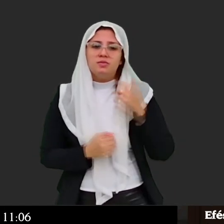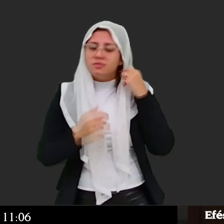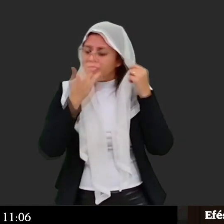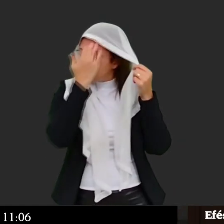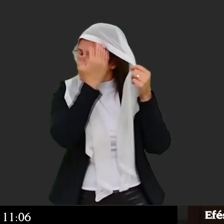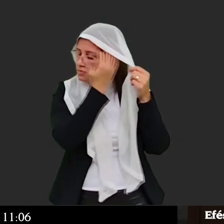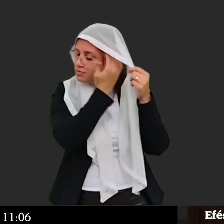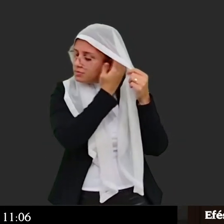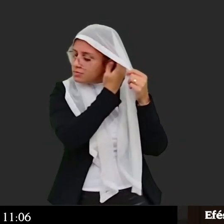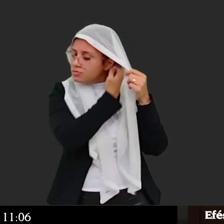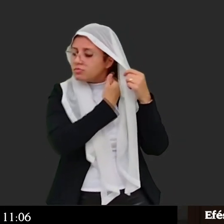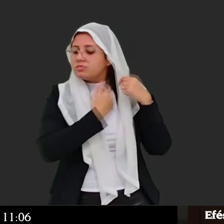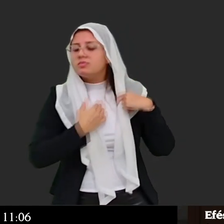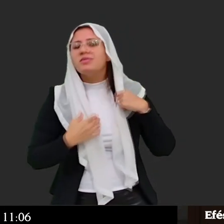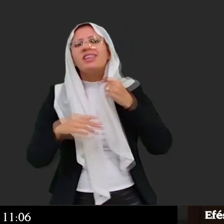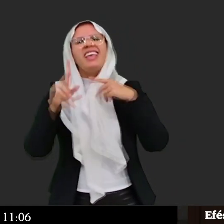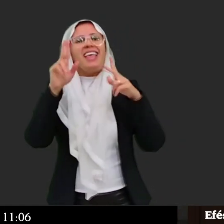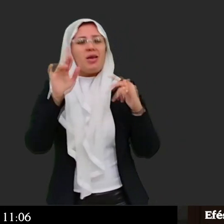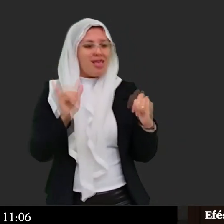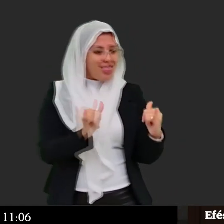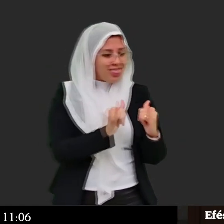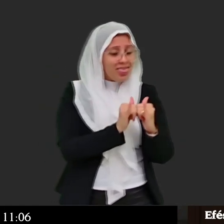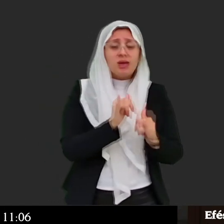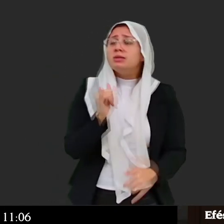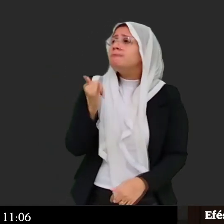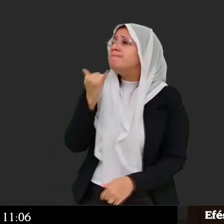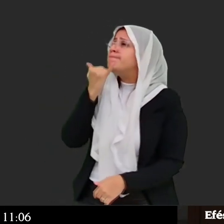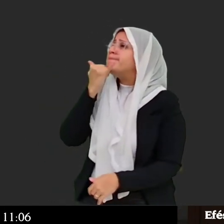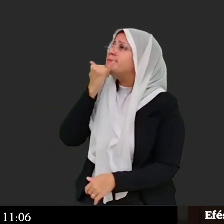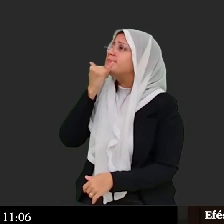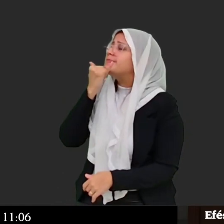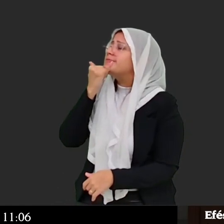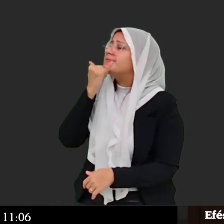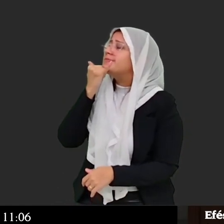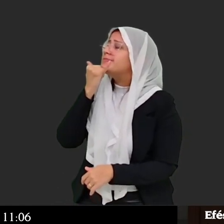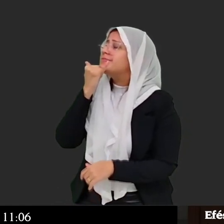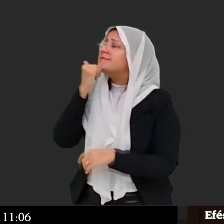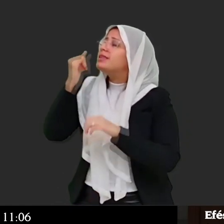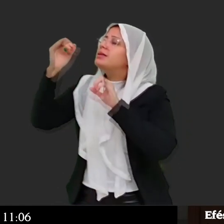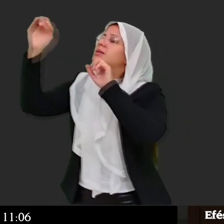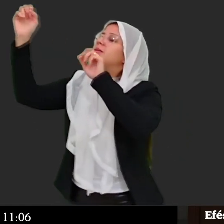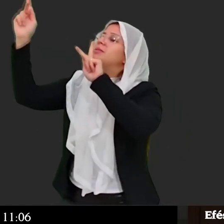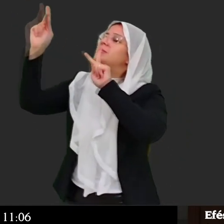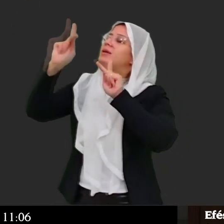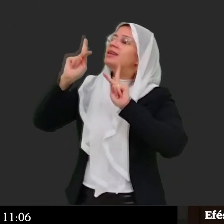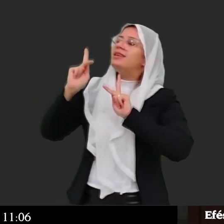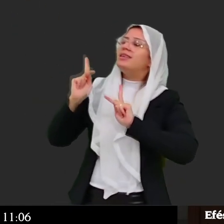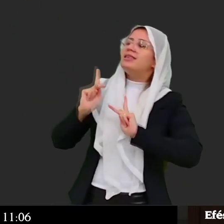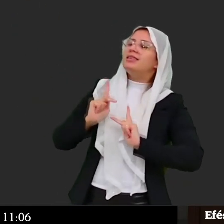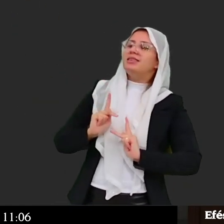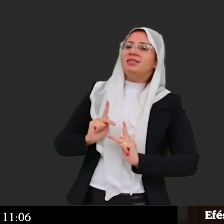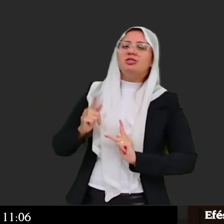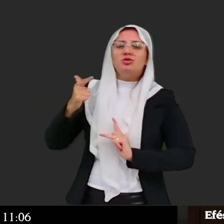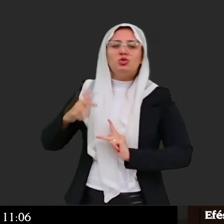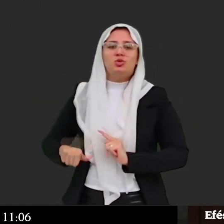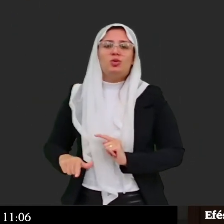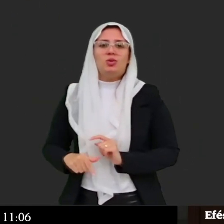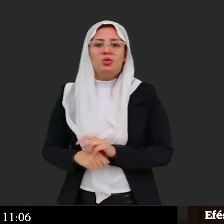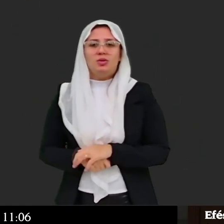E reconciliados com Ele, volte a nós a paz de Deus que governa o nosso